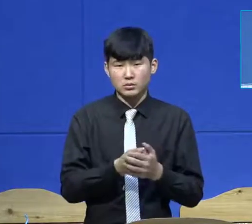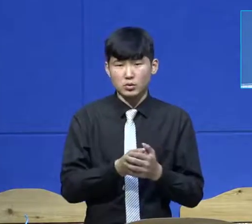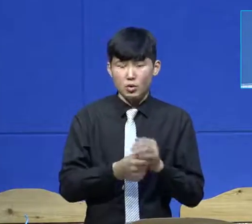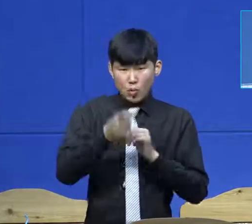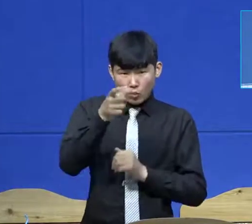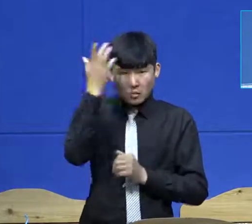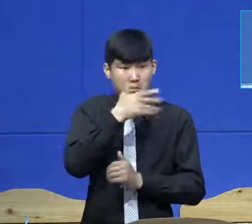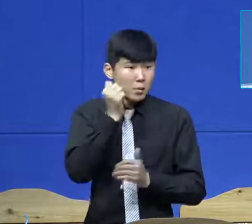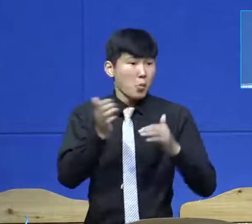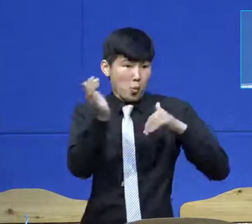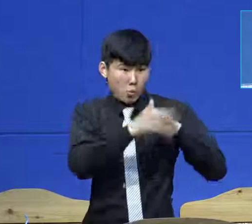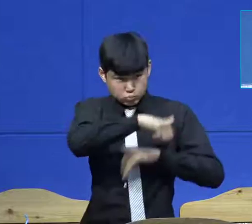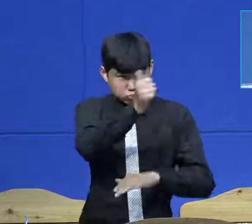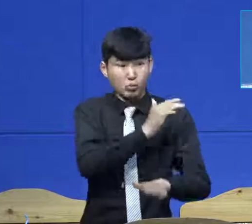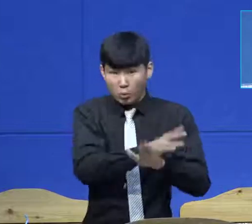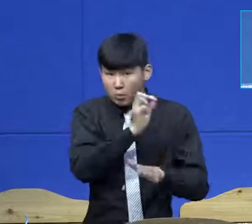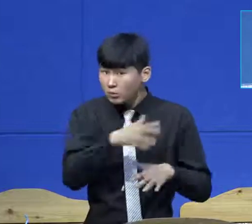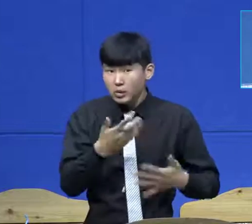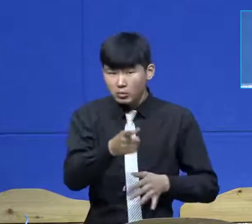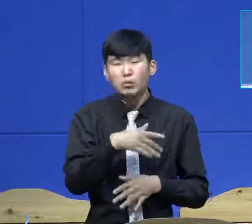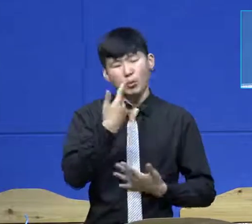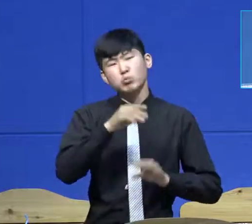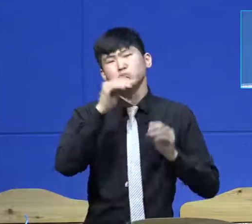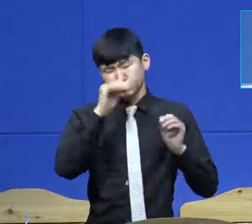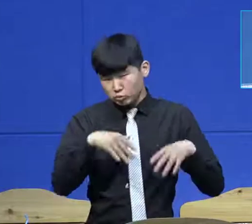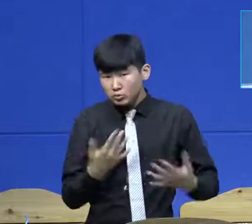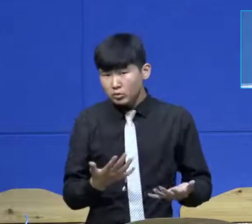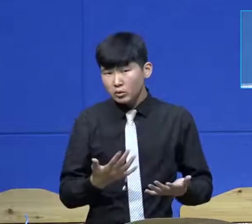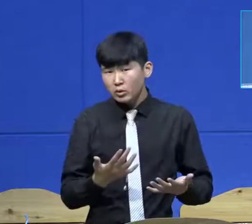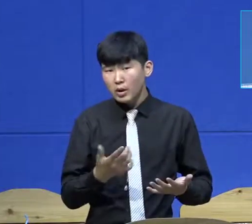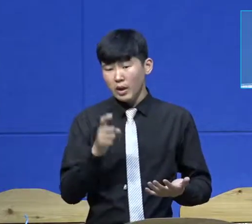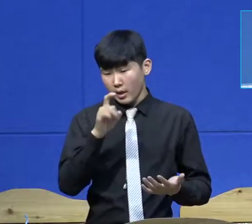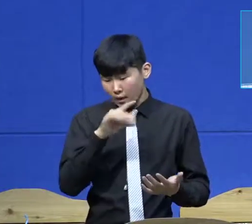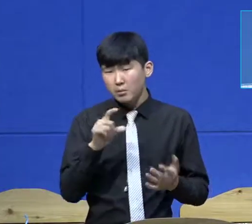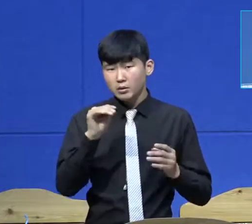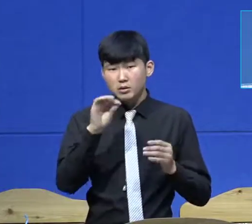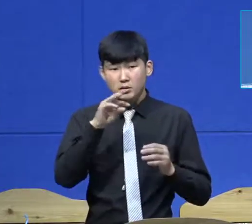Хүний бие үхэхэд бүх юм дуустдаг байсан бол за тэрүүгээр бас болж байх тэгвэл хэрвээ тийм бол